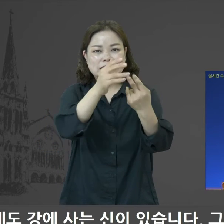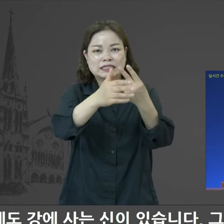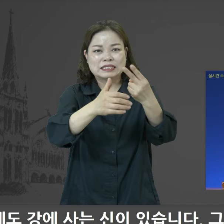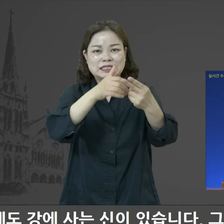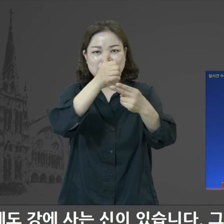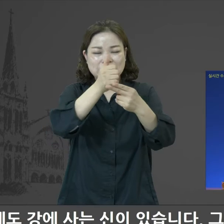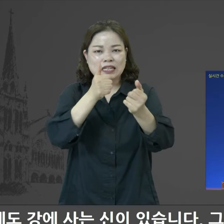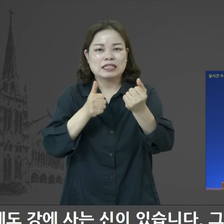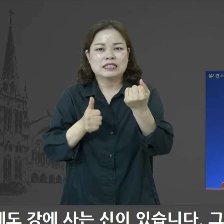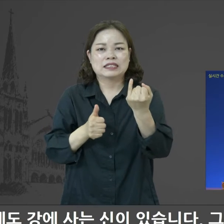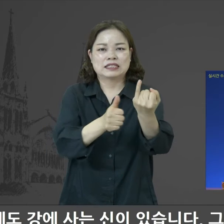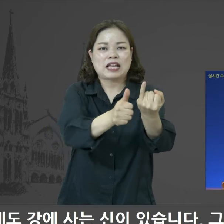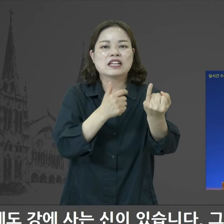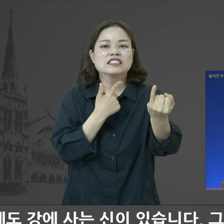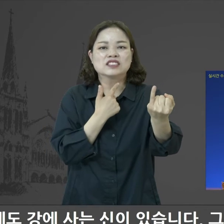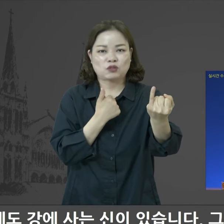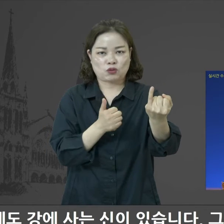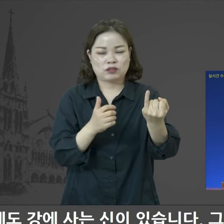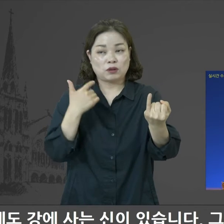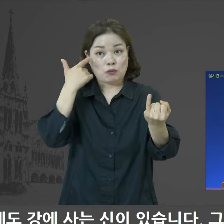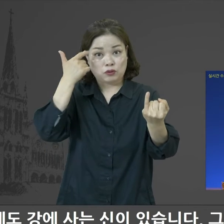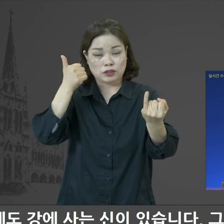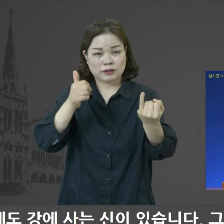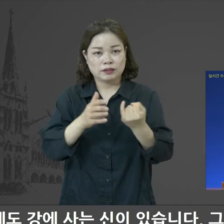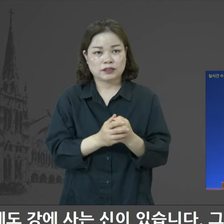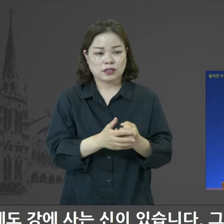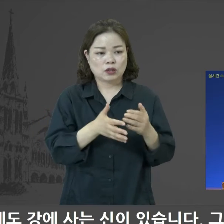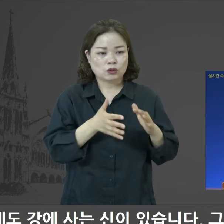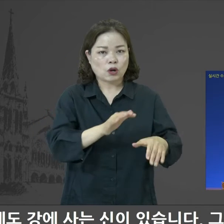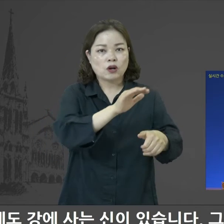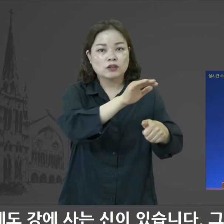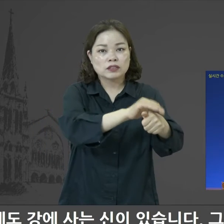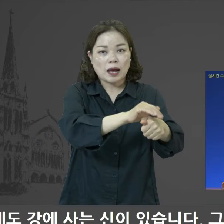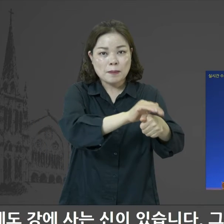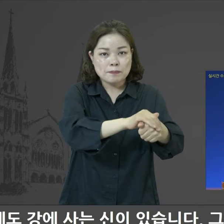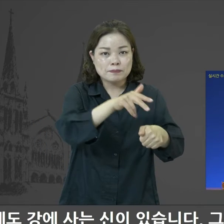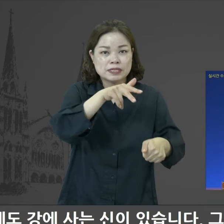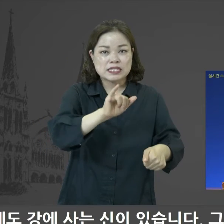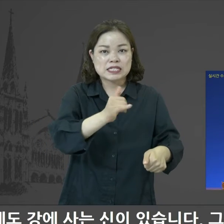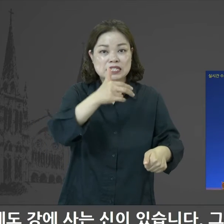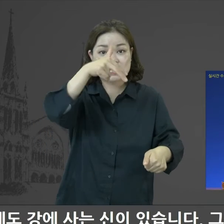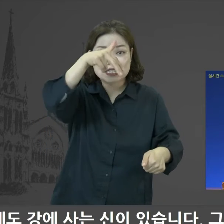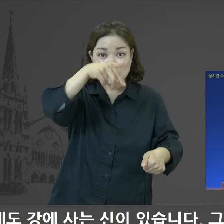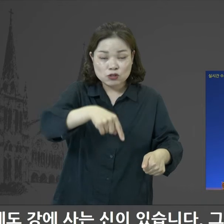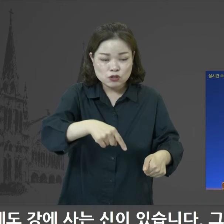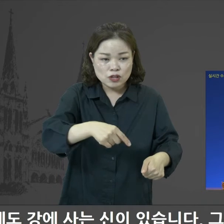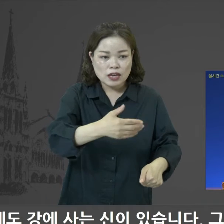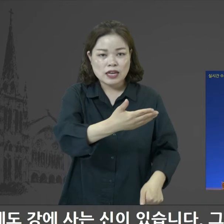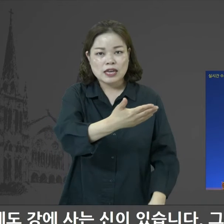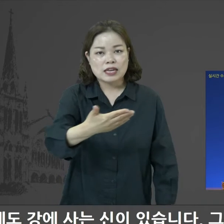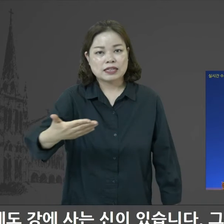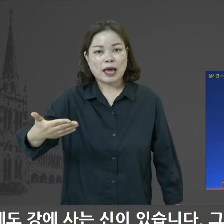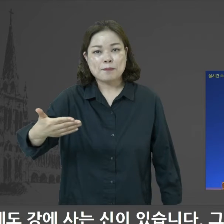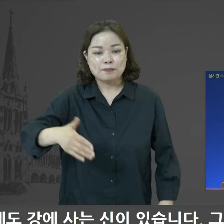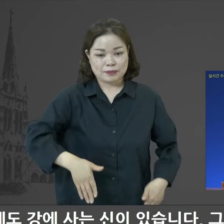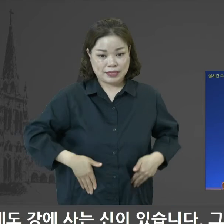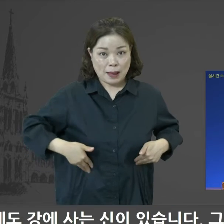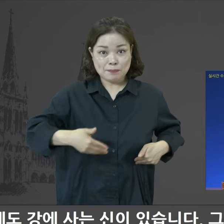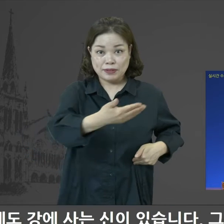자리에 따라다녔습니다. 저희 고향 경남 진주에 남강이 있는데요, 저희 어머니가 1년에 딱 한